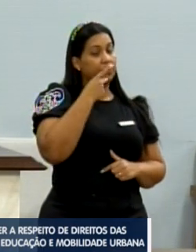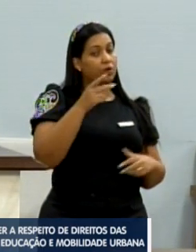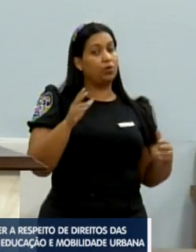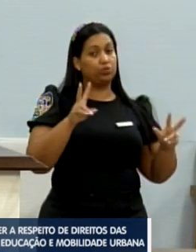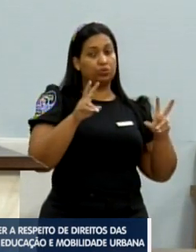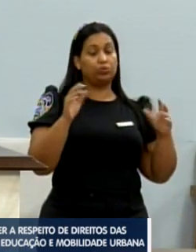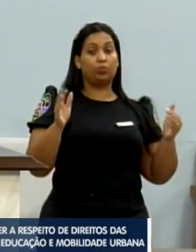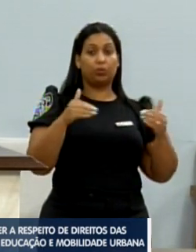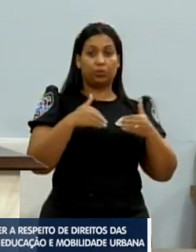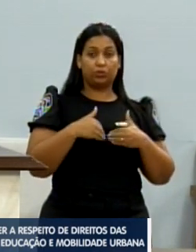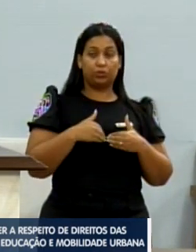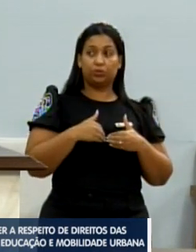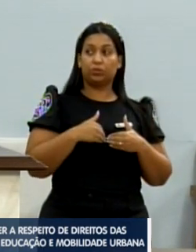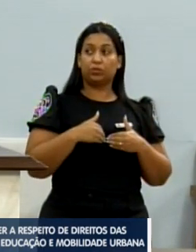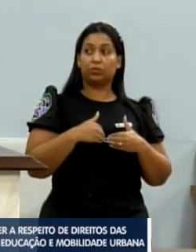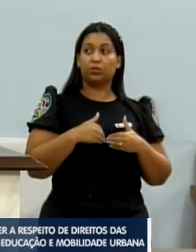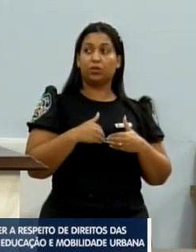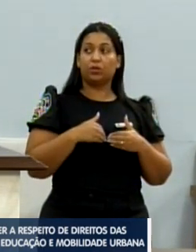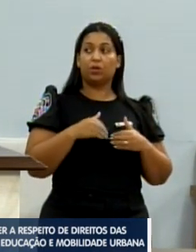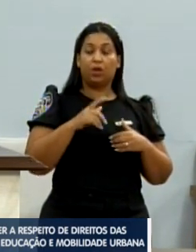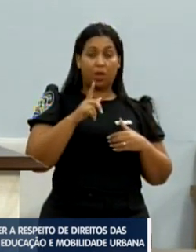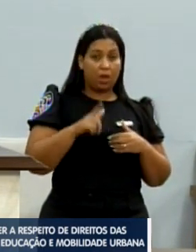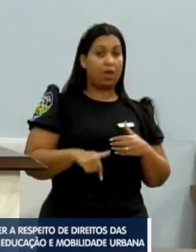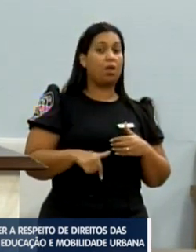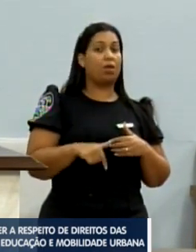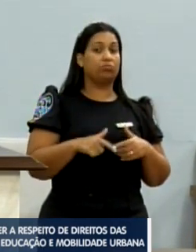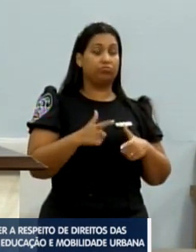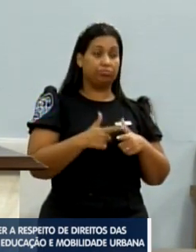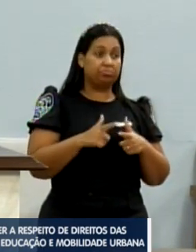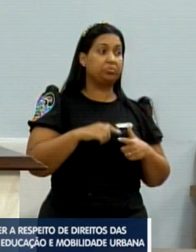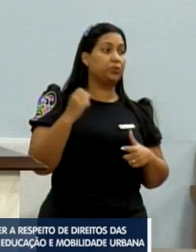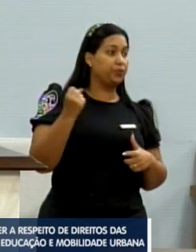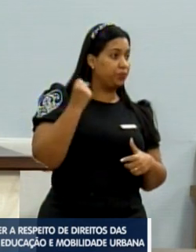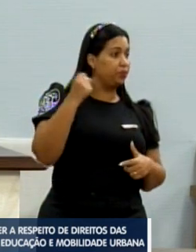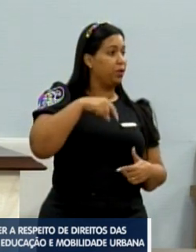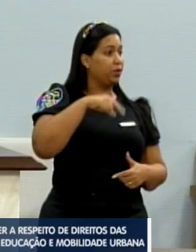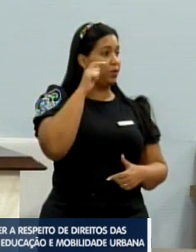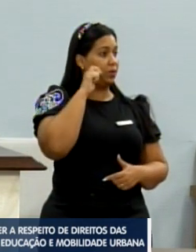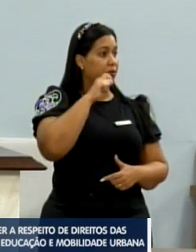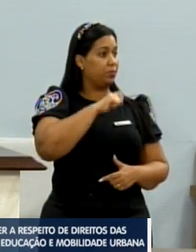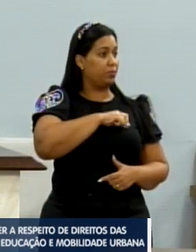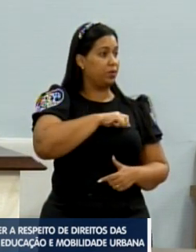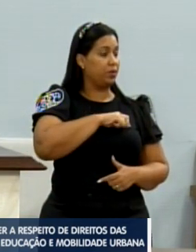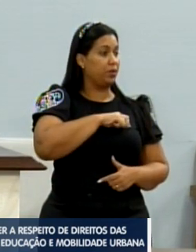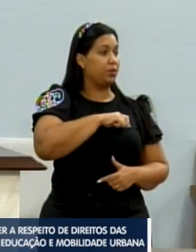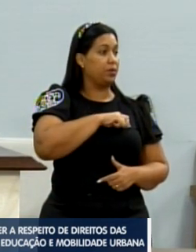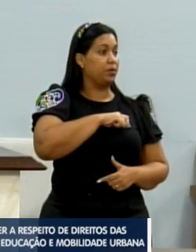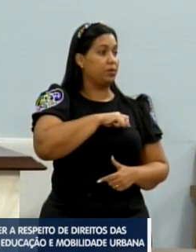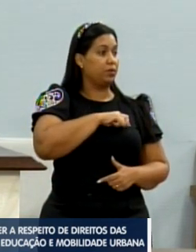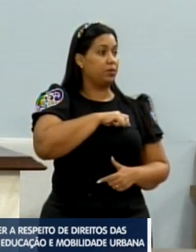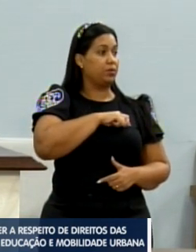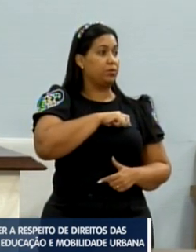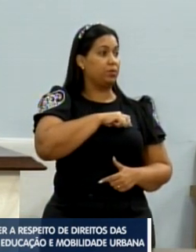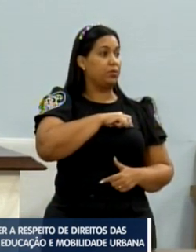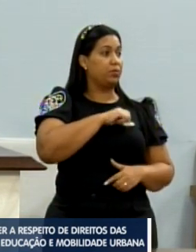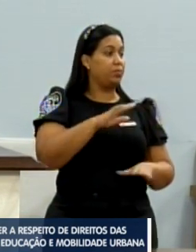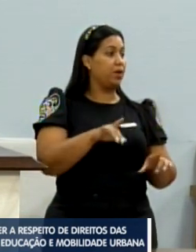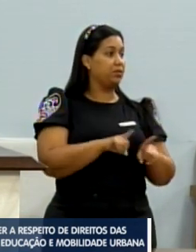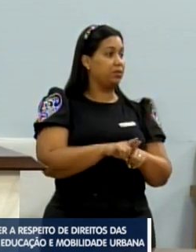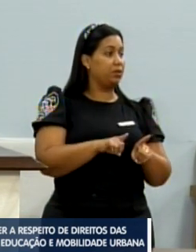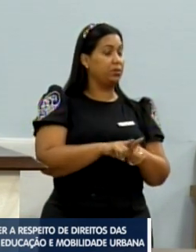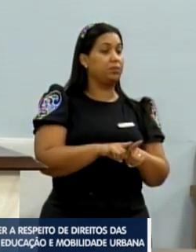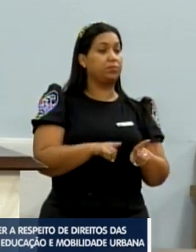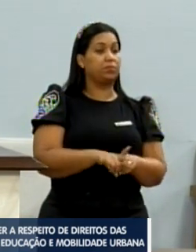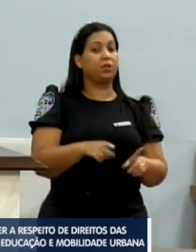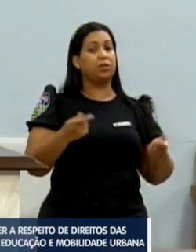muito aguda mesmo na nossa cidade, mas vejam só, a necessidade